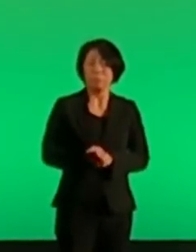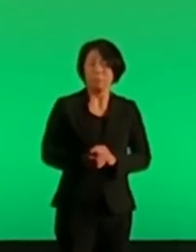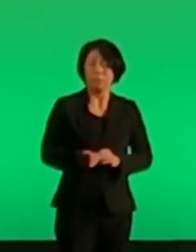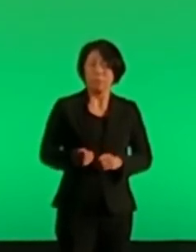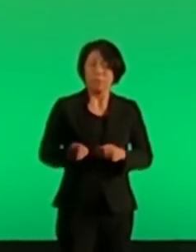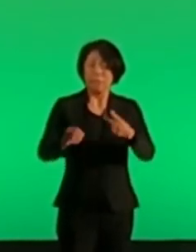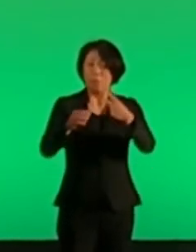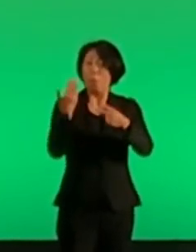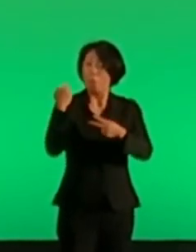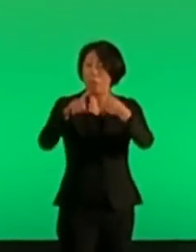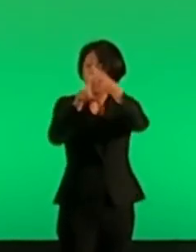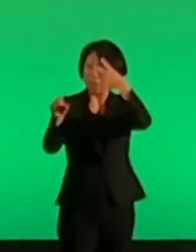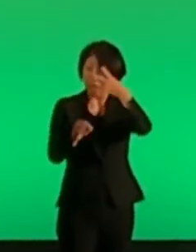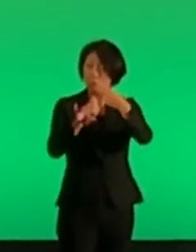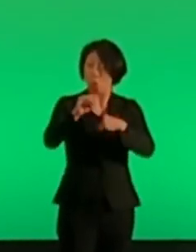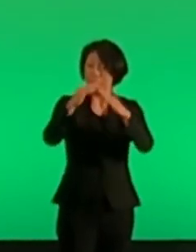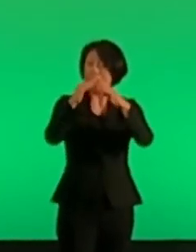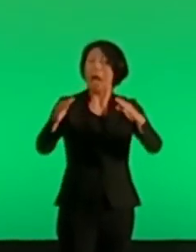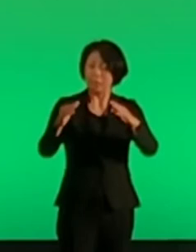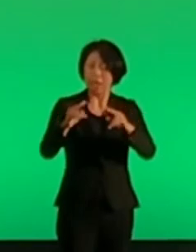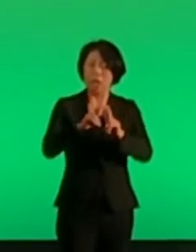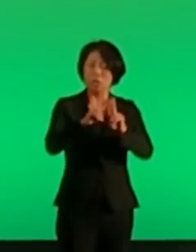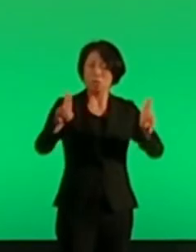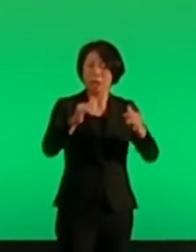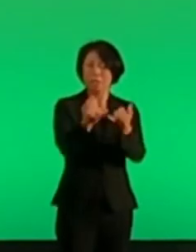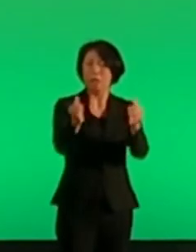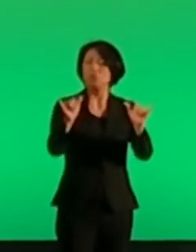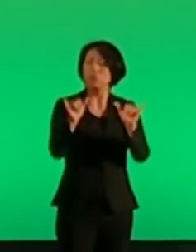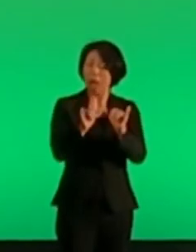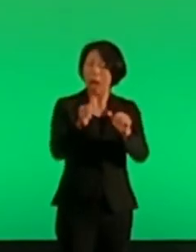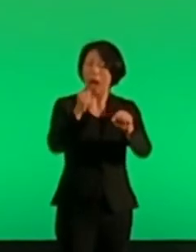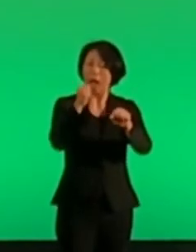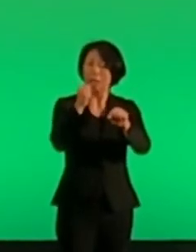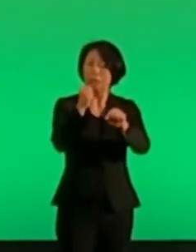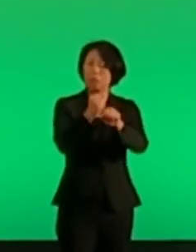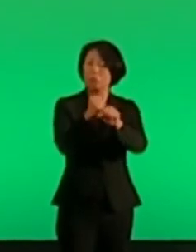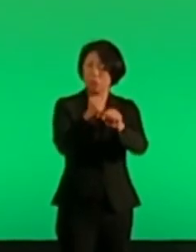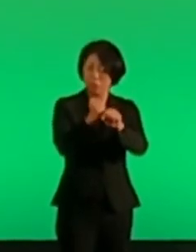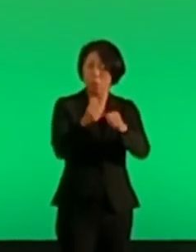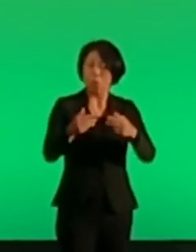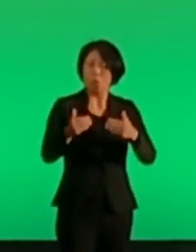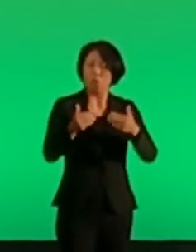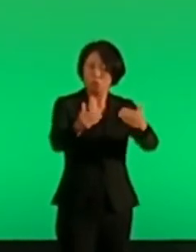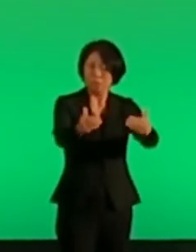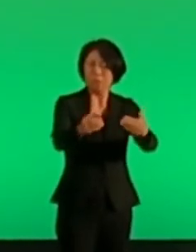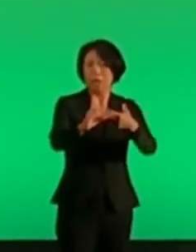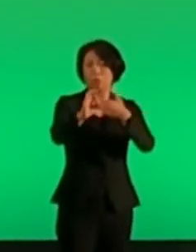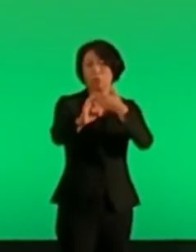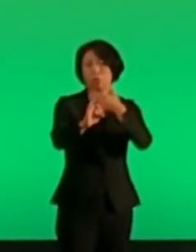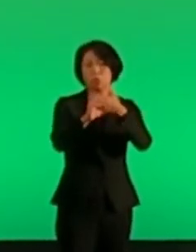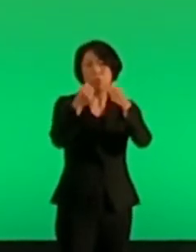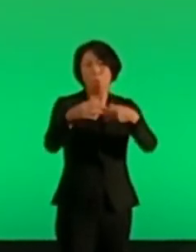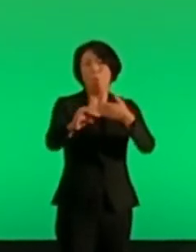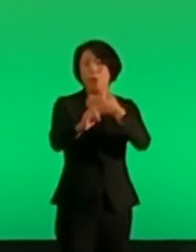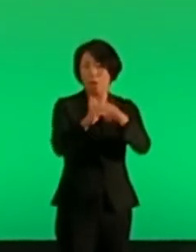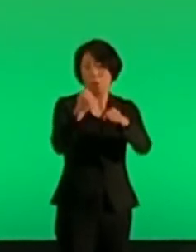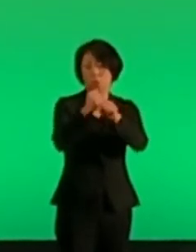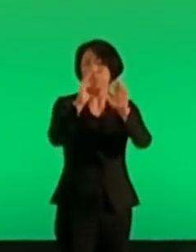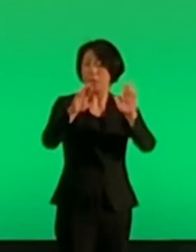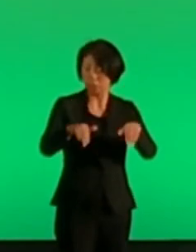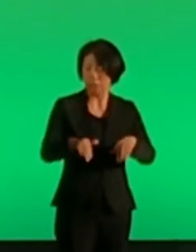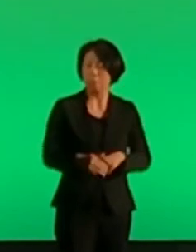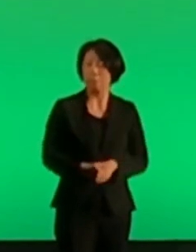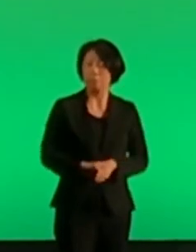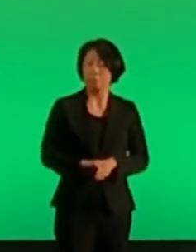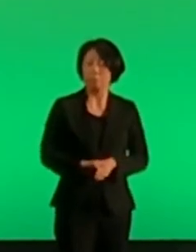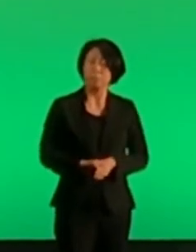2月の議会でユニバーサル社会の推進に関する条例というのを作らせていただきました。すで